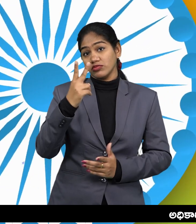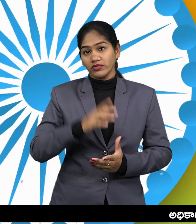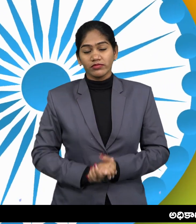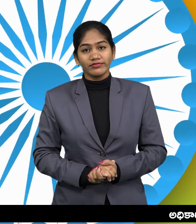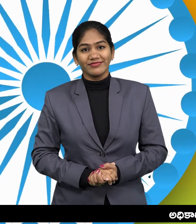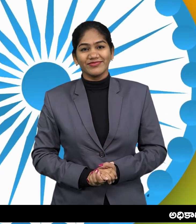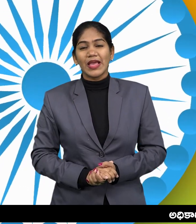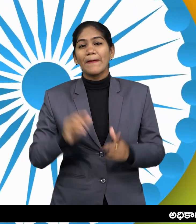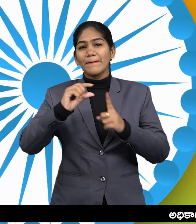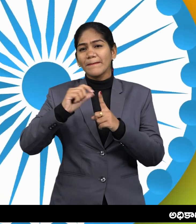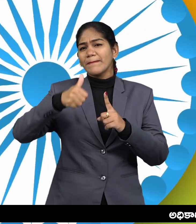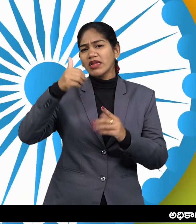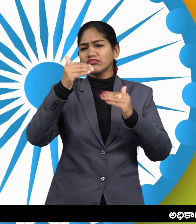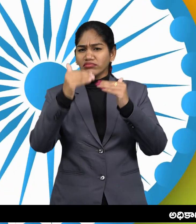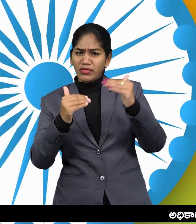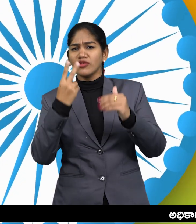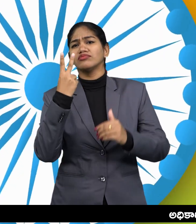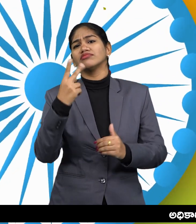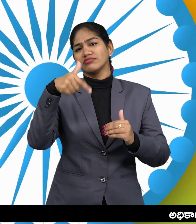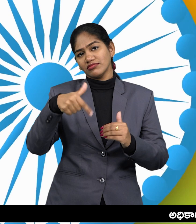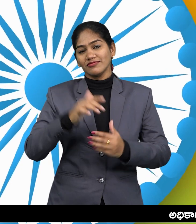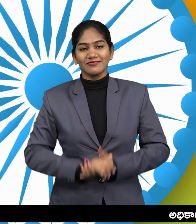అధికారిక ప్రాధాన్యతా క్రమం ప్రకారం